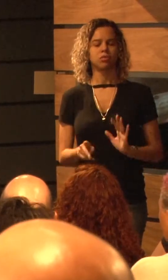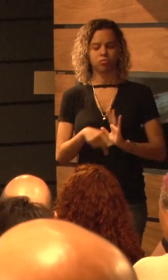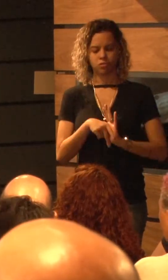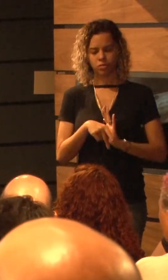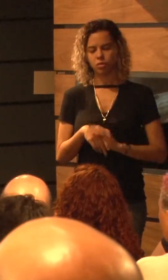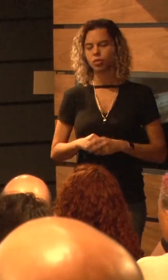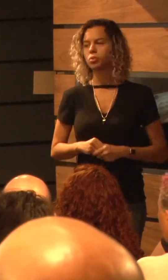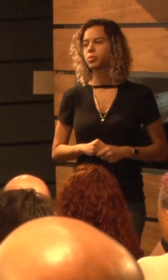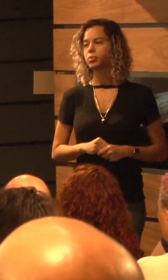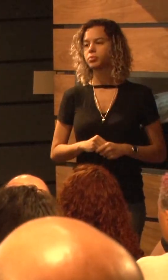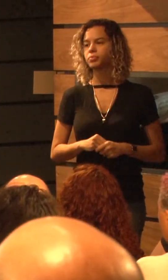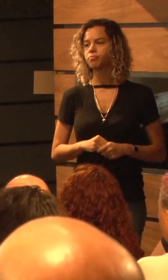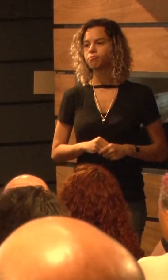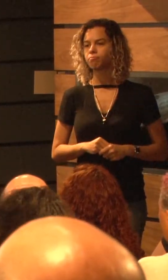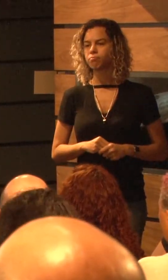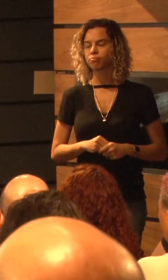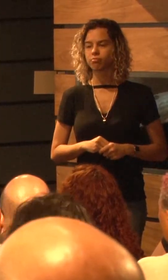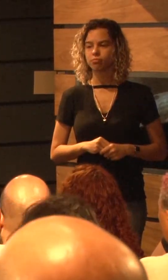propriamente dita,